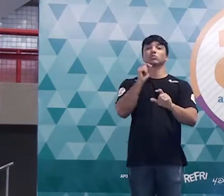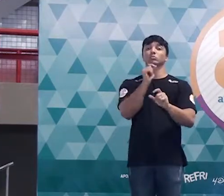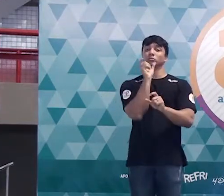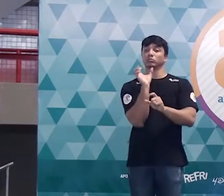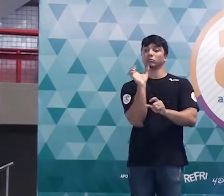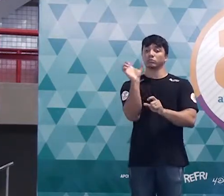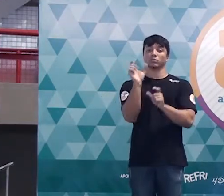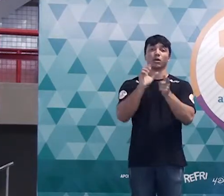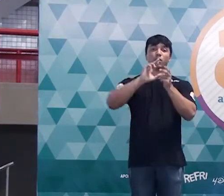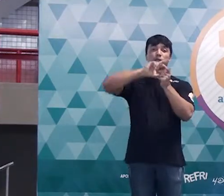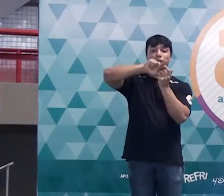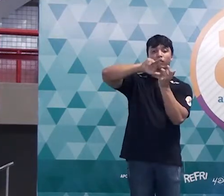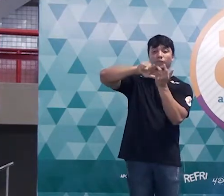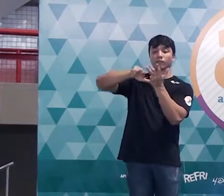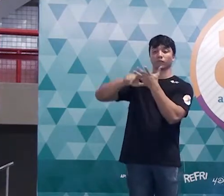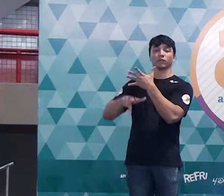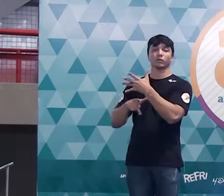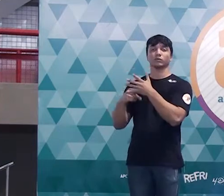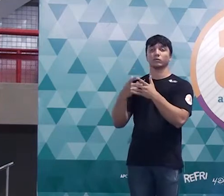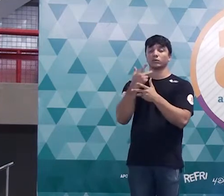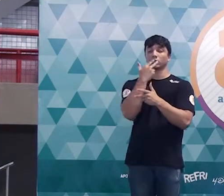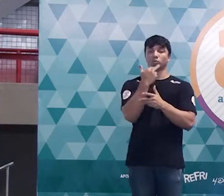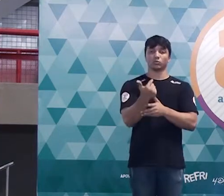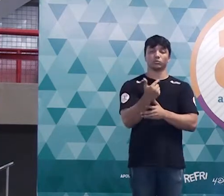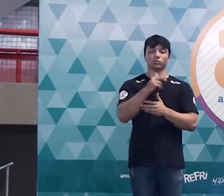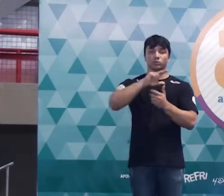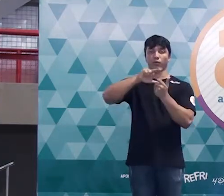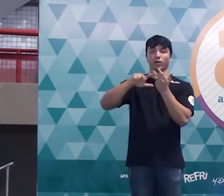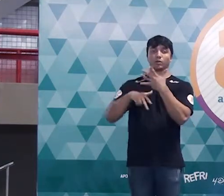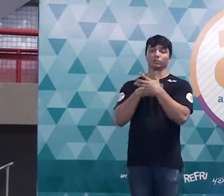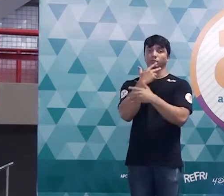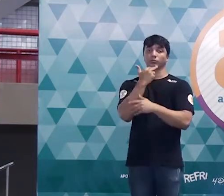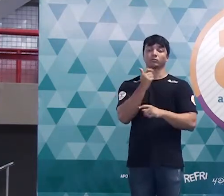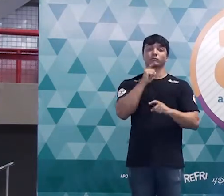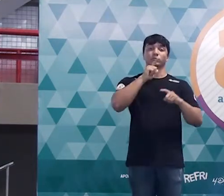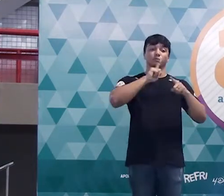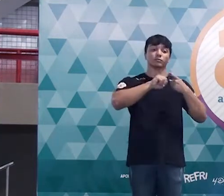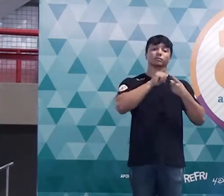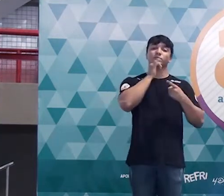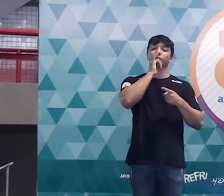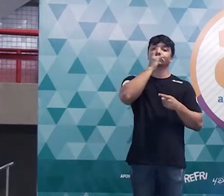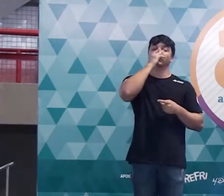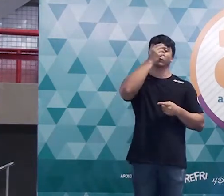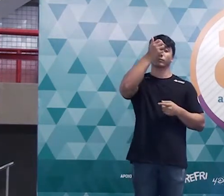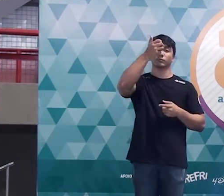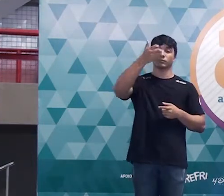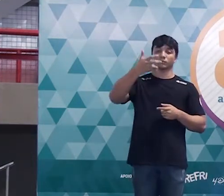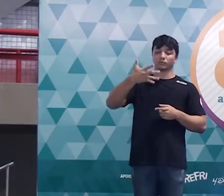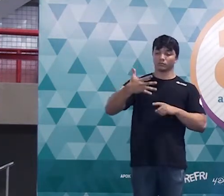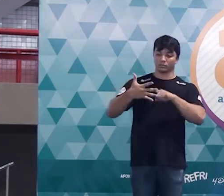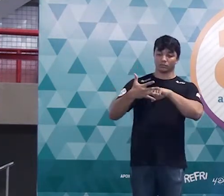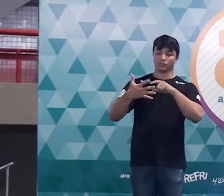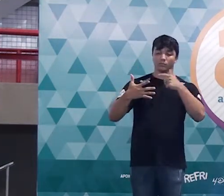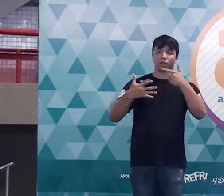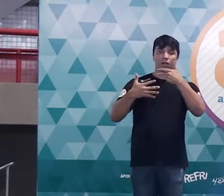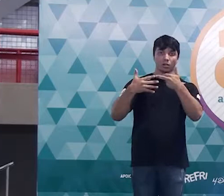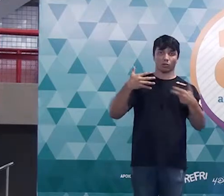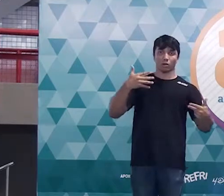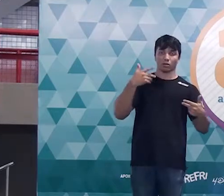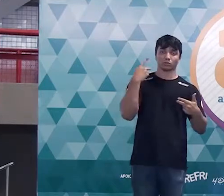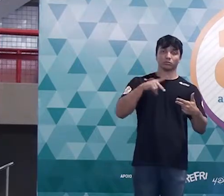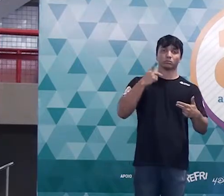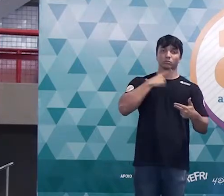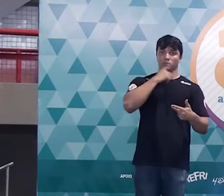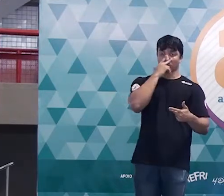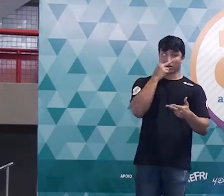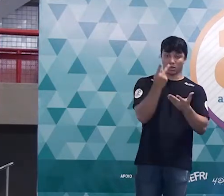uma variedade linguística. E quando a gente diz que esta linguagem